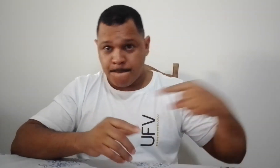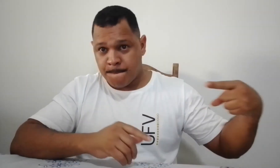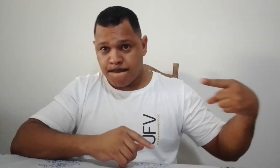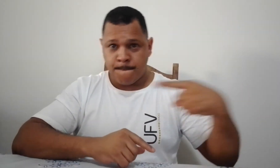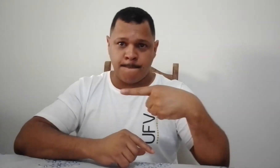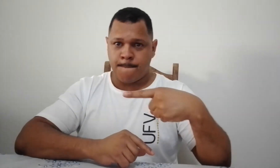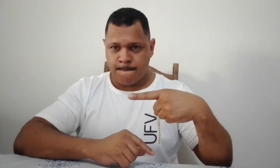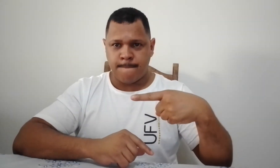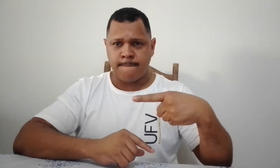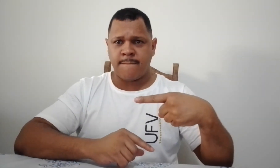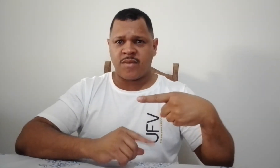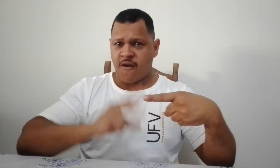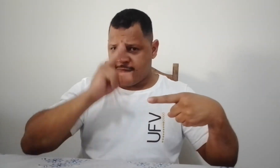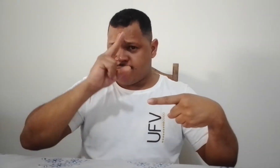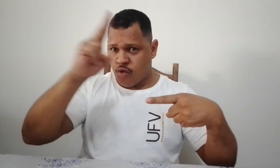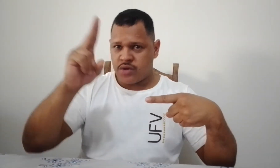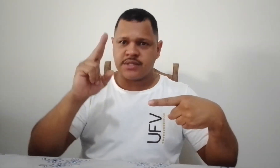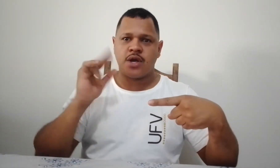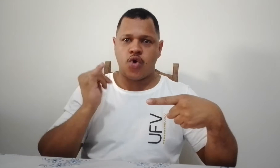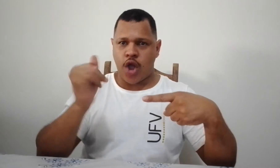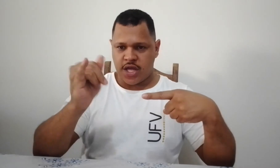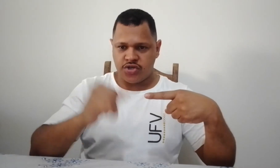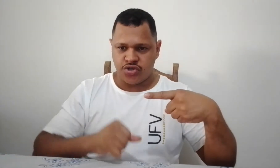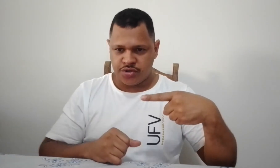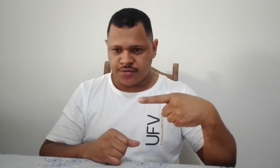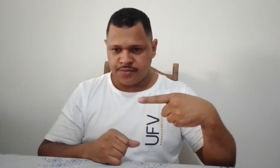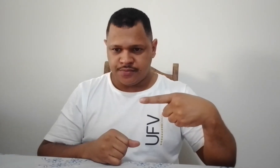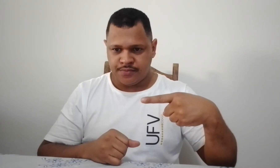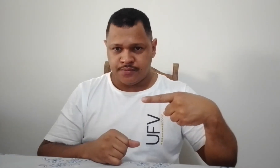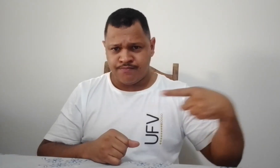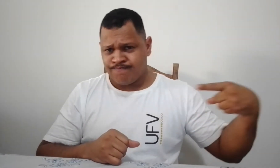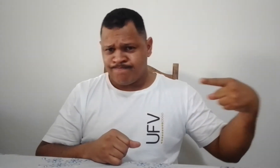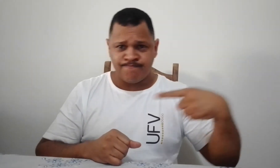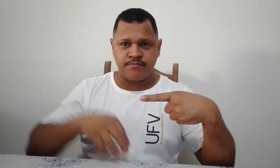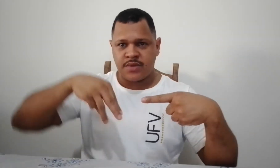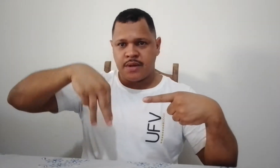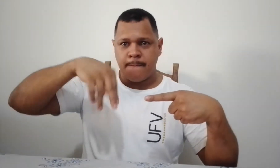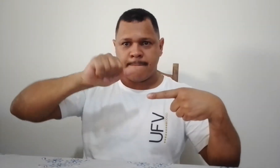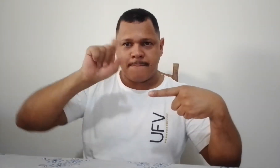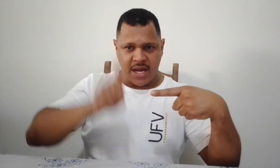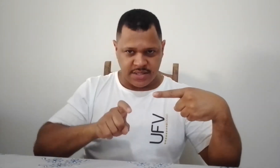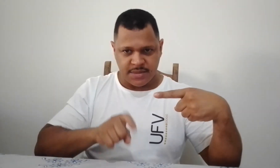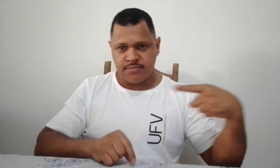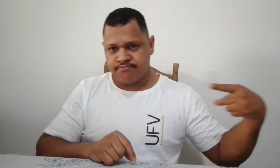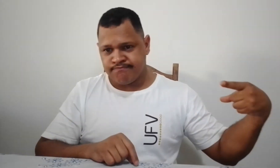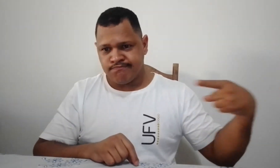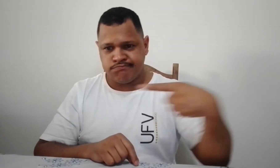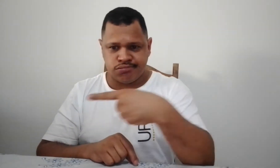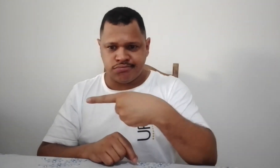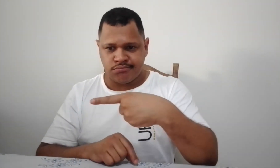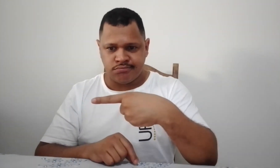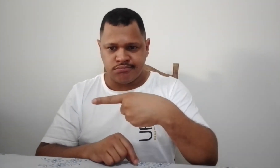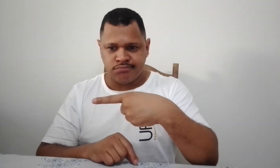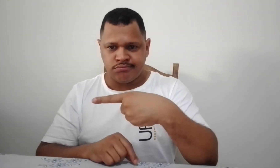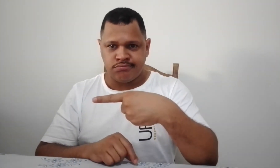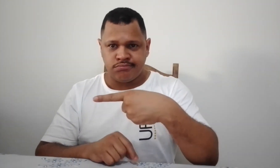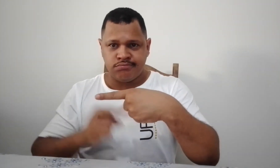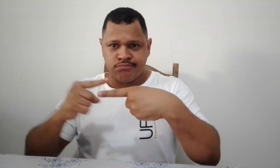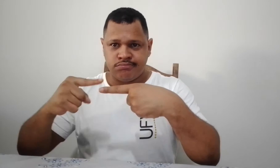e a intensidade da corrente. Primeiro, a corrente é máxima em uma direção. Depois,